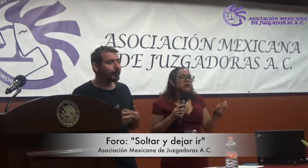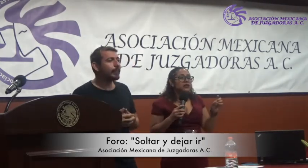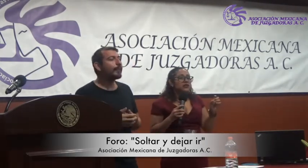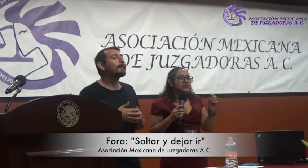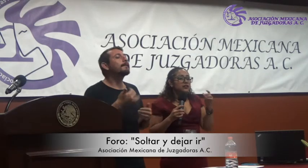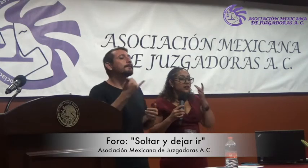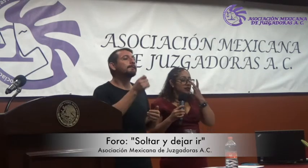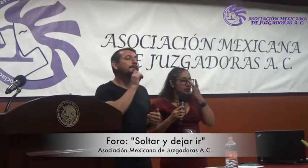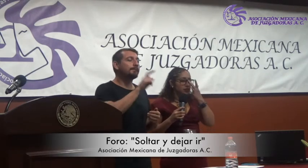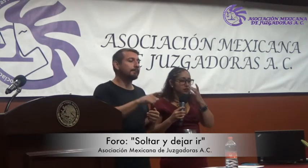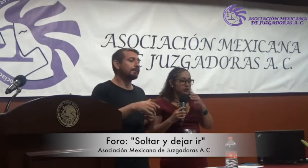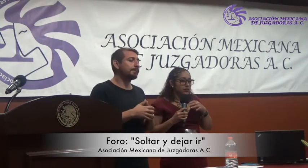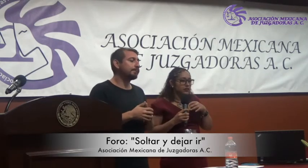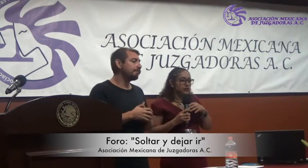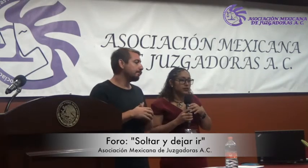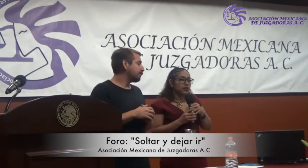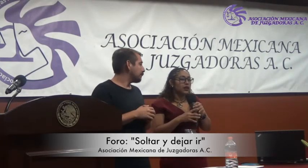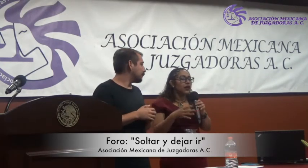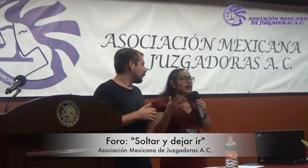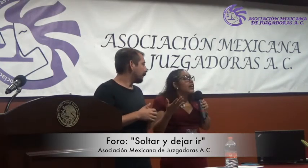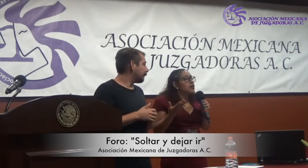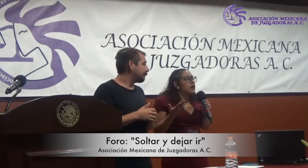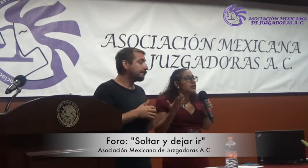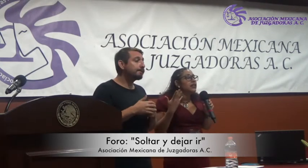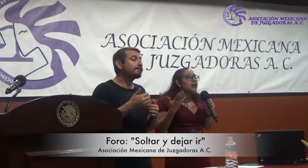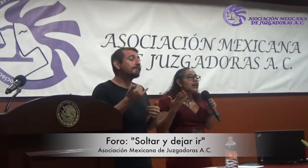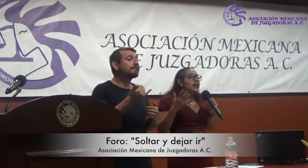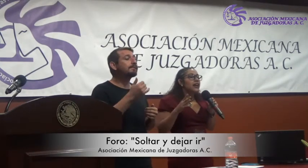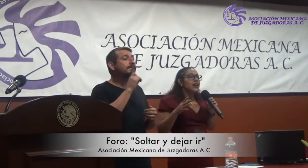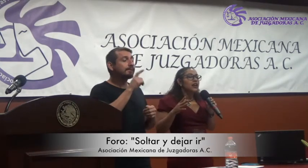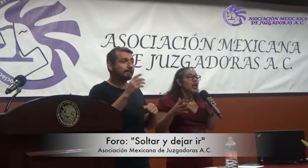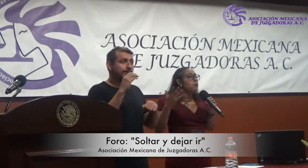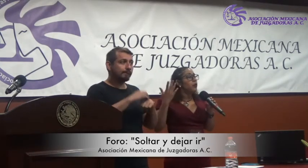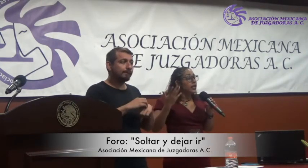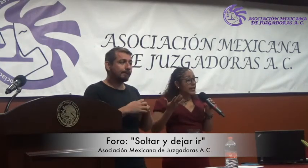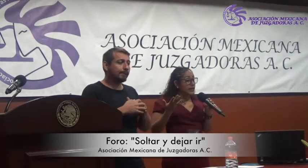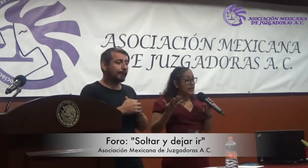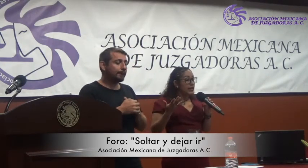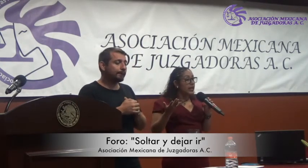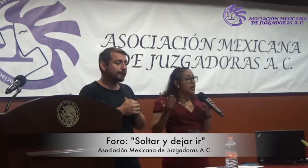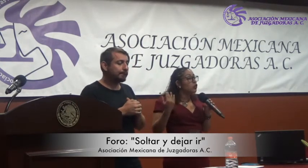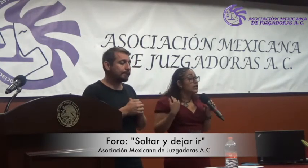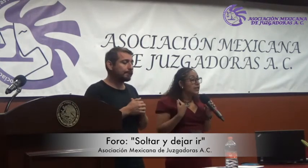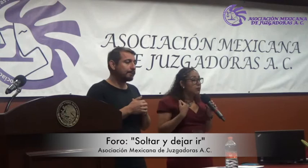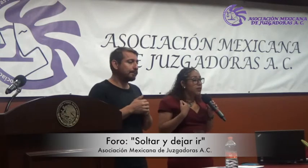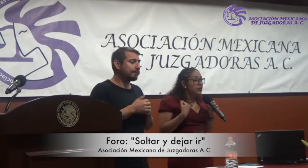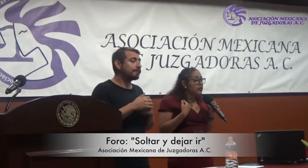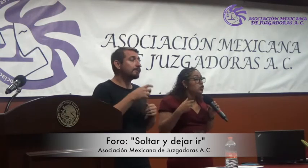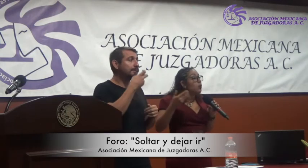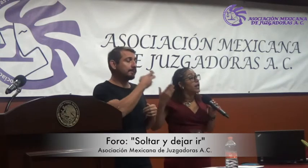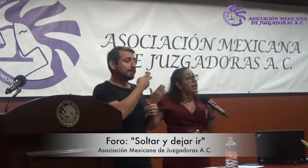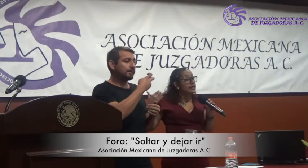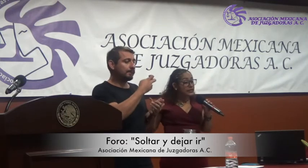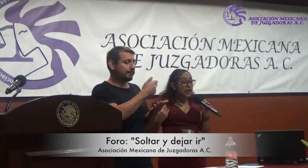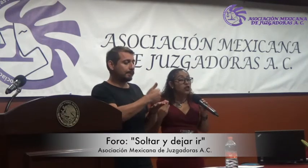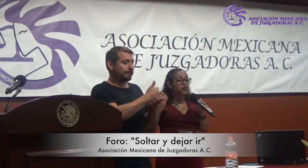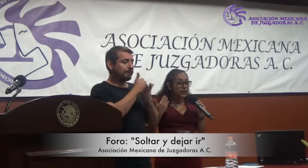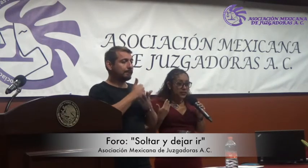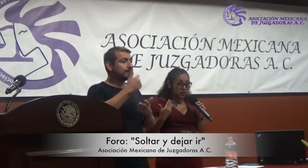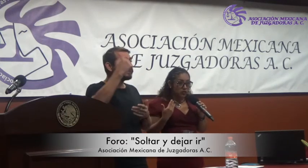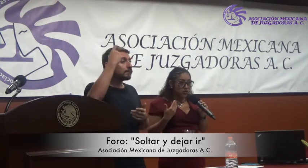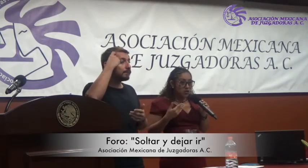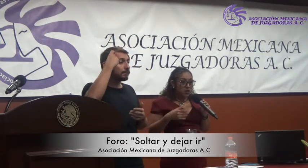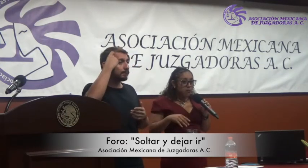Y además, así es. Y además, el poder que tiene nuestra mente sobre el